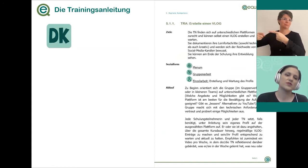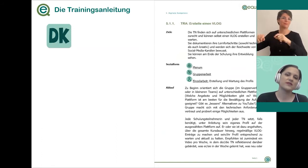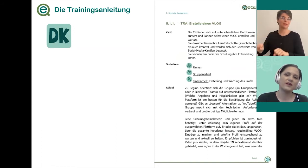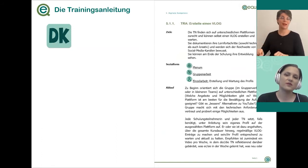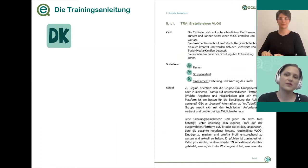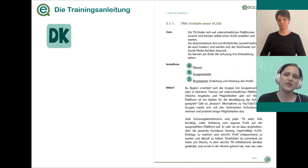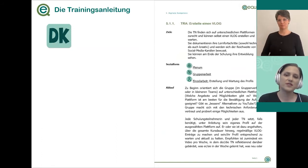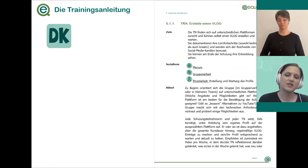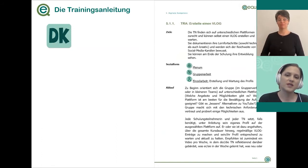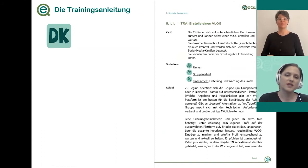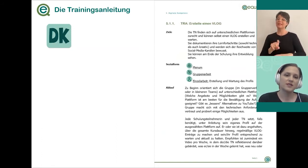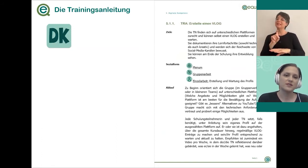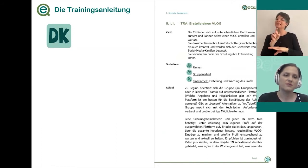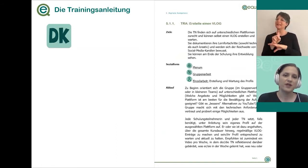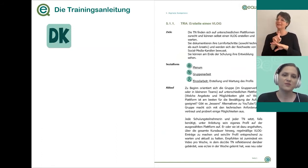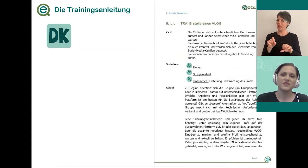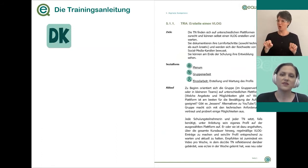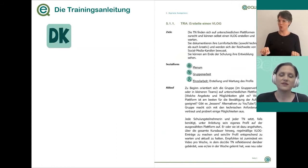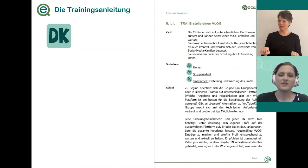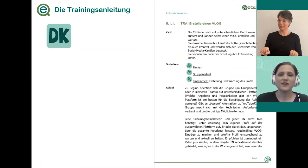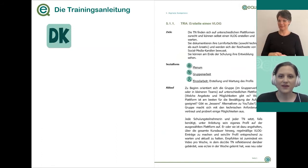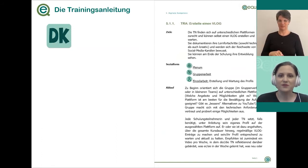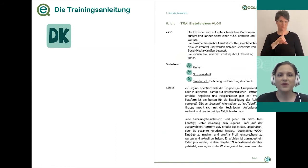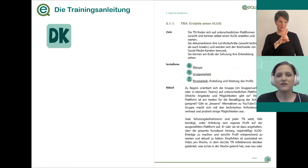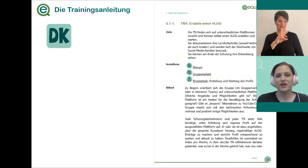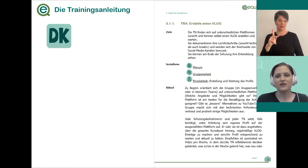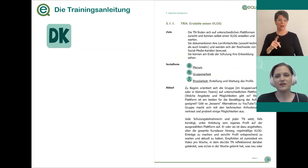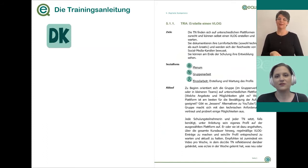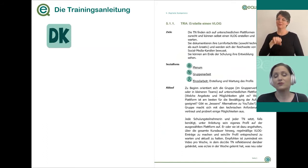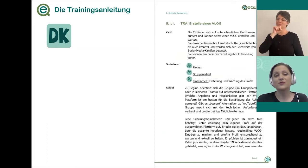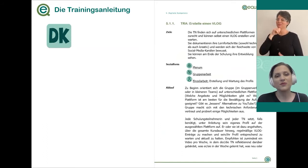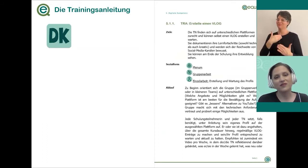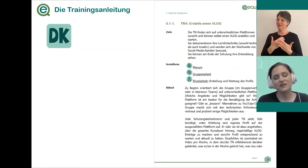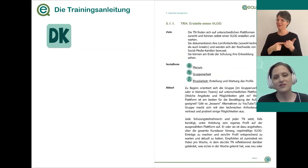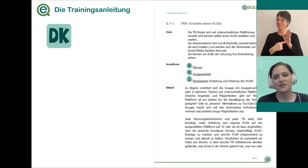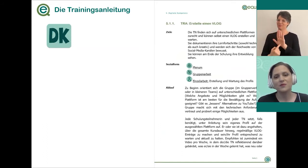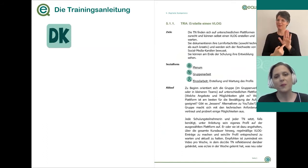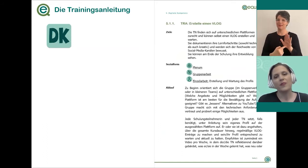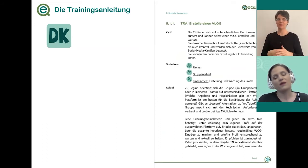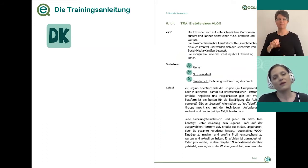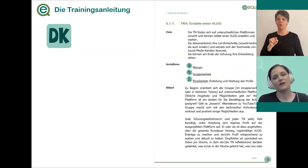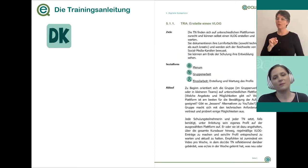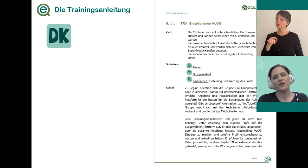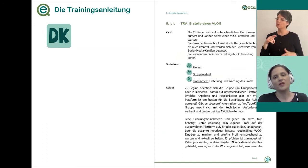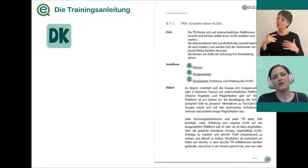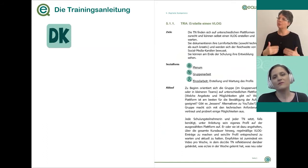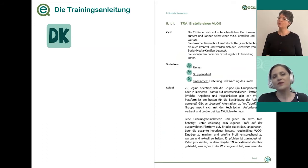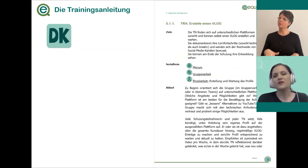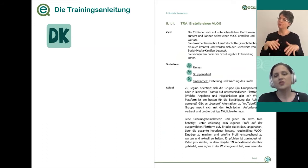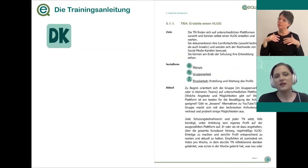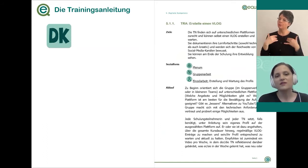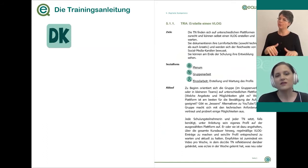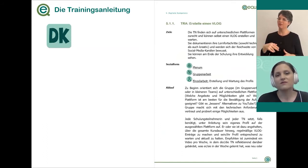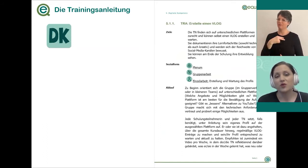Kurz zur digitalen Kompetenz. Das ist ein Beispiel, das ich sehr gern bringe, weil ich einen großen Mehrwert darin sehe.